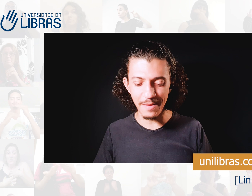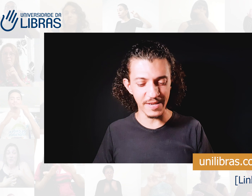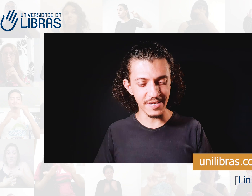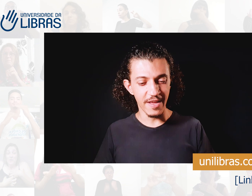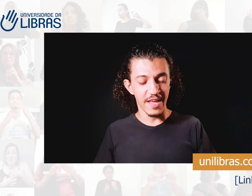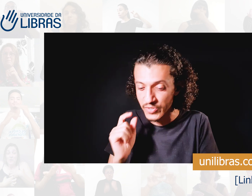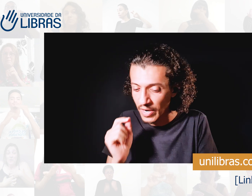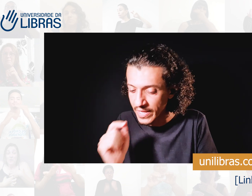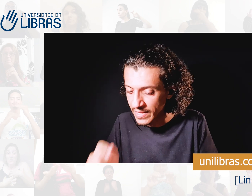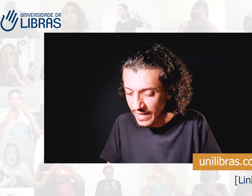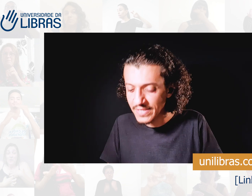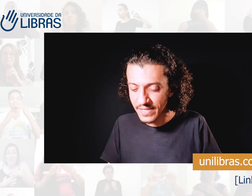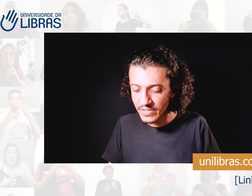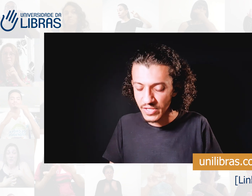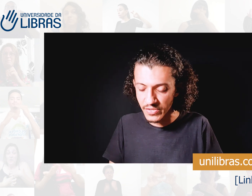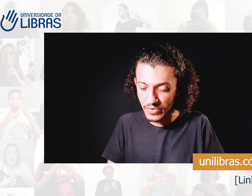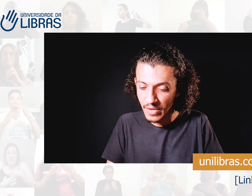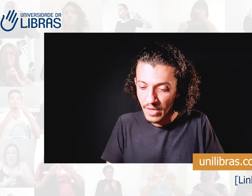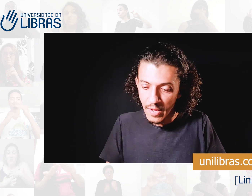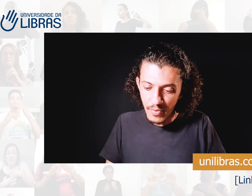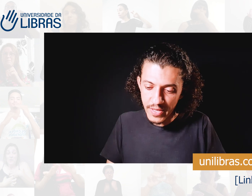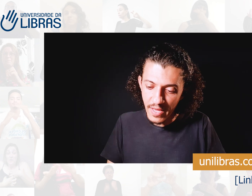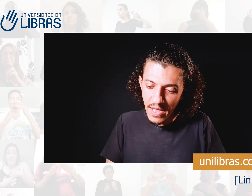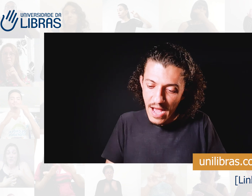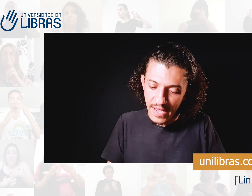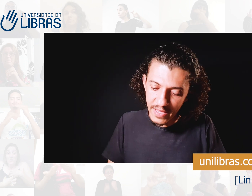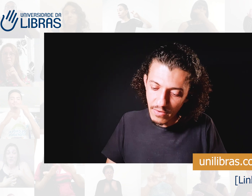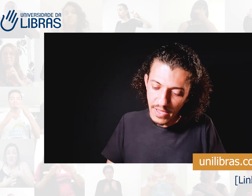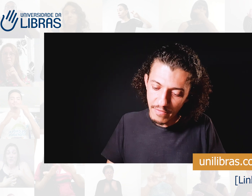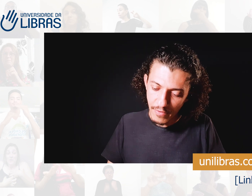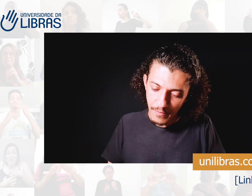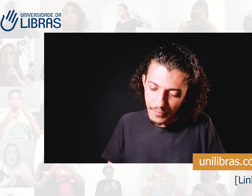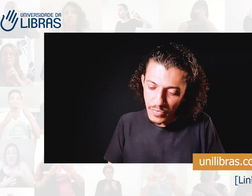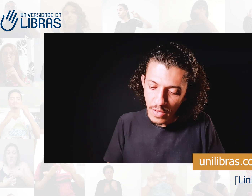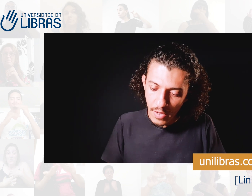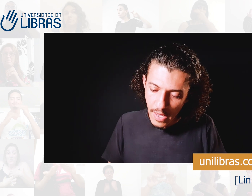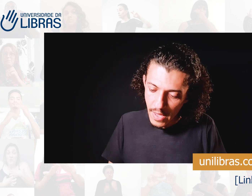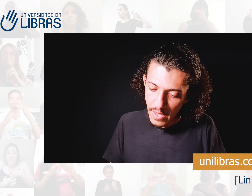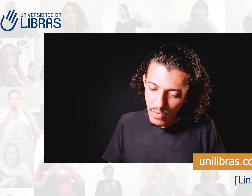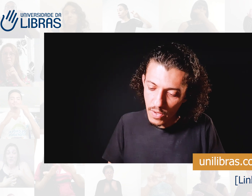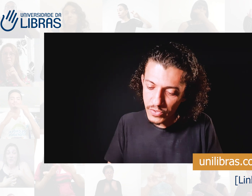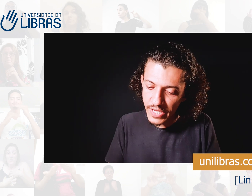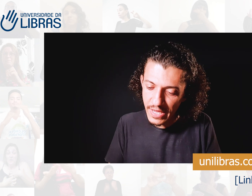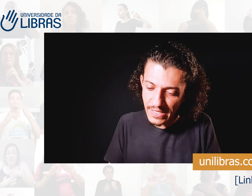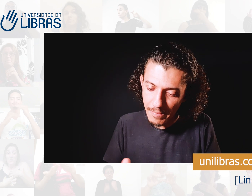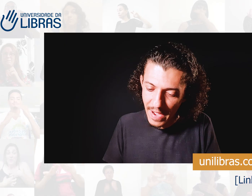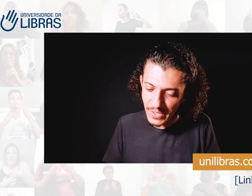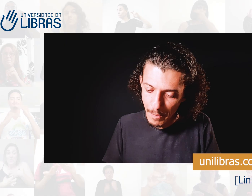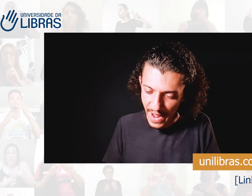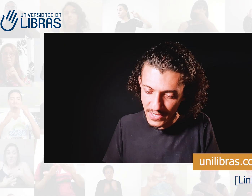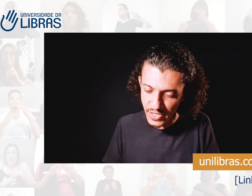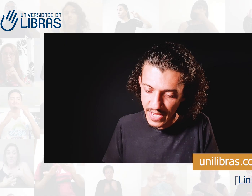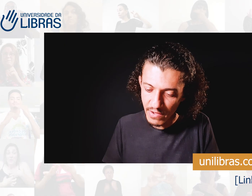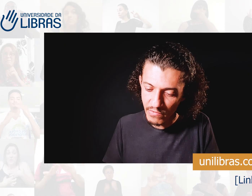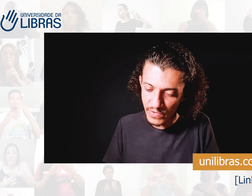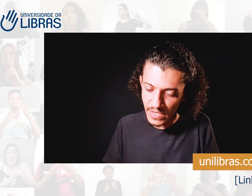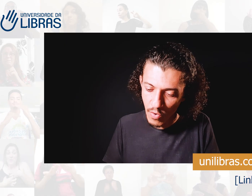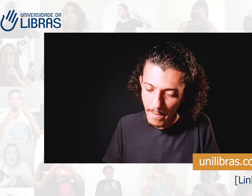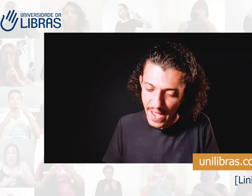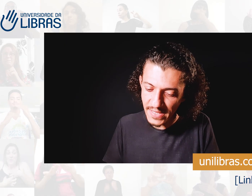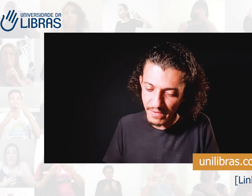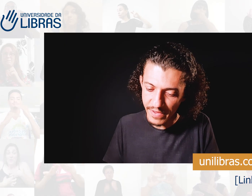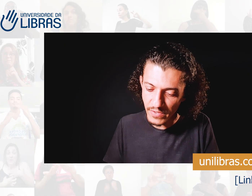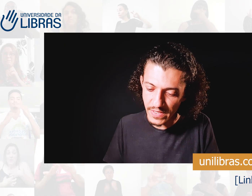mais na Libras. Olha que interessante isso, porque aqui no livro, quando chega nessa parte prática, né, que